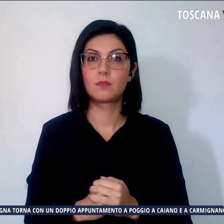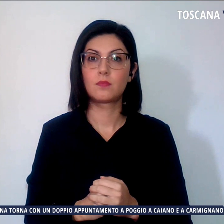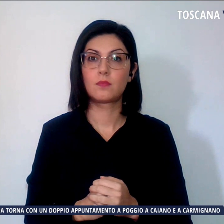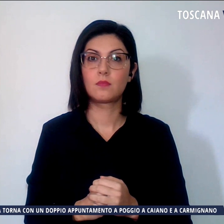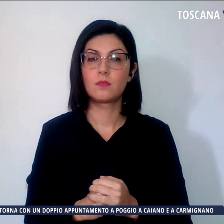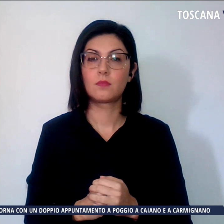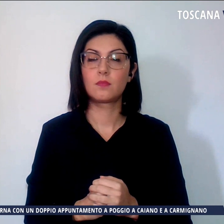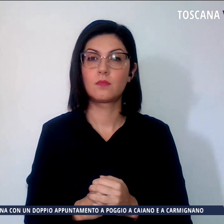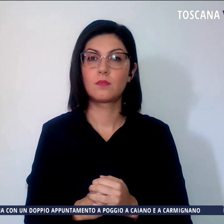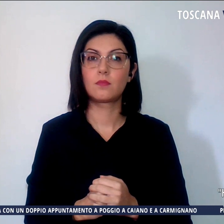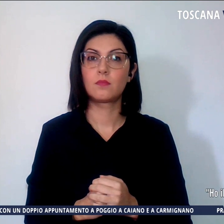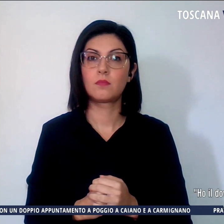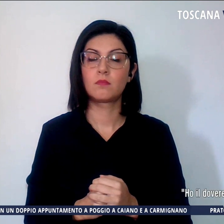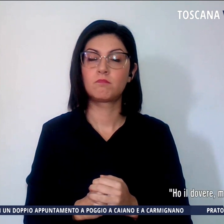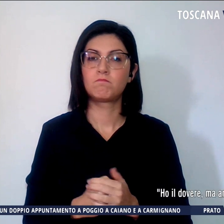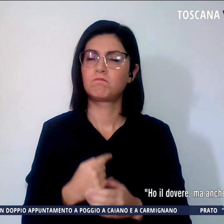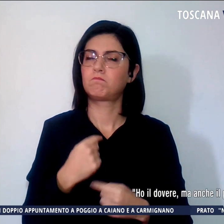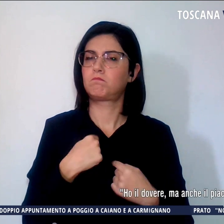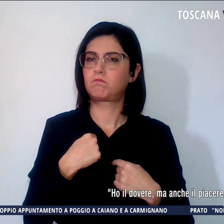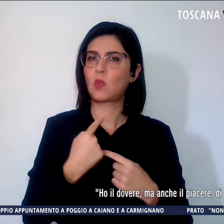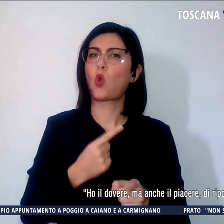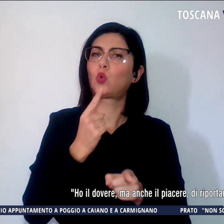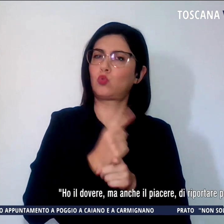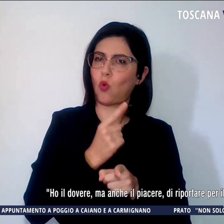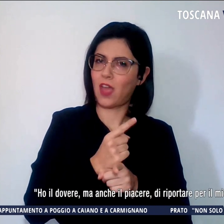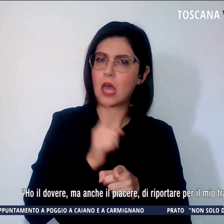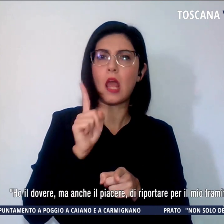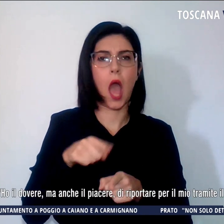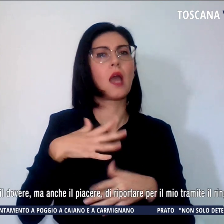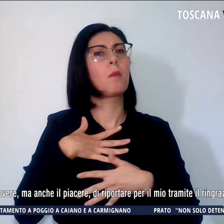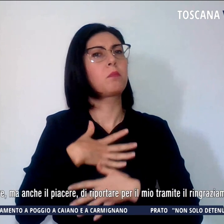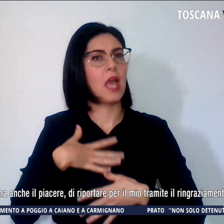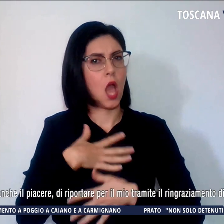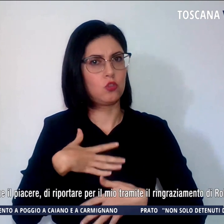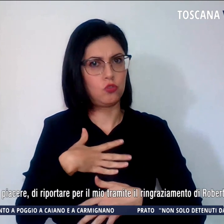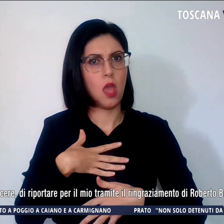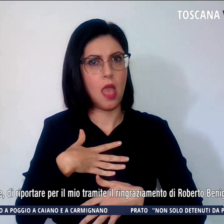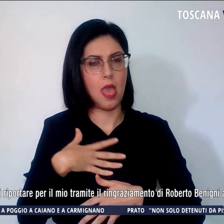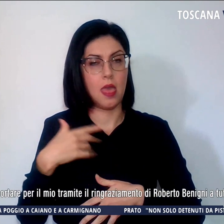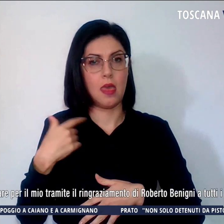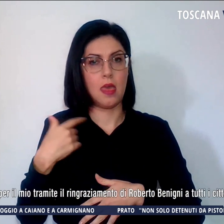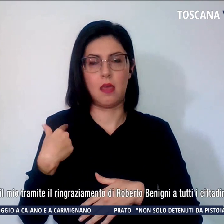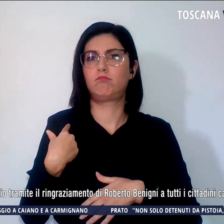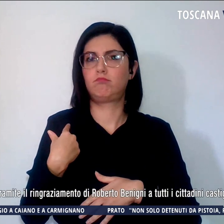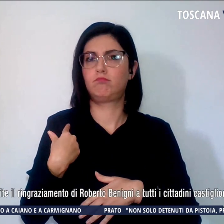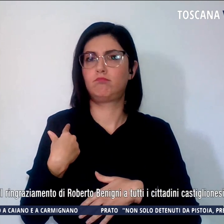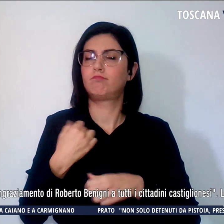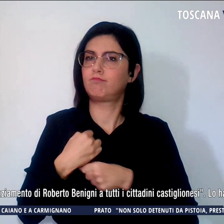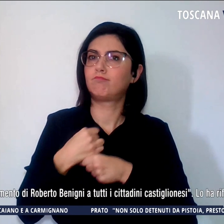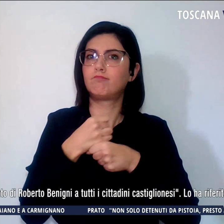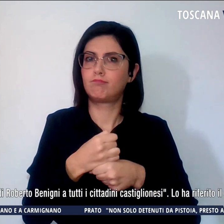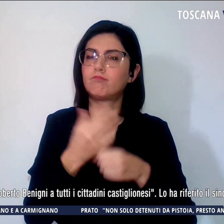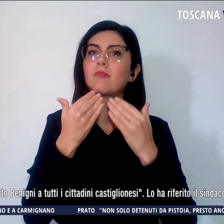Ho il dovere, ma anche il piacere, di riportare per il mio tramite il ringraziamento di